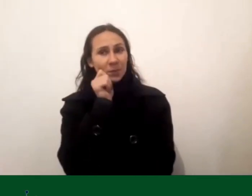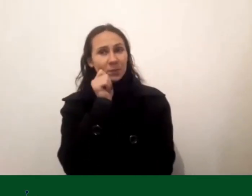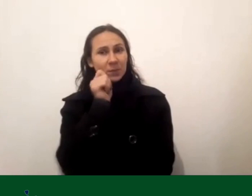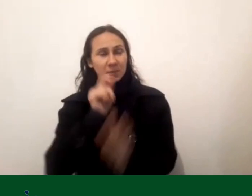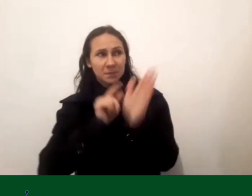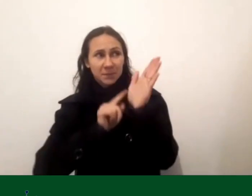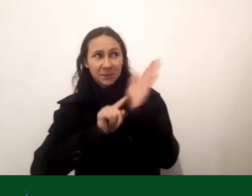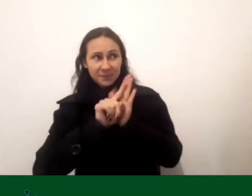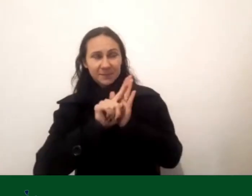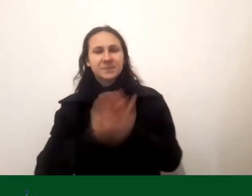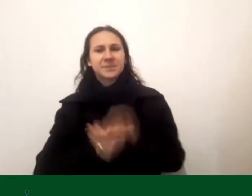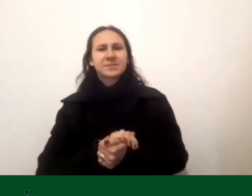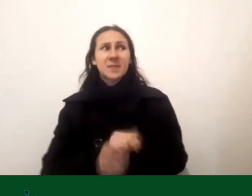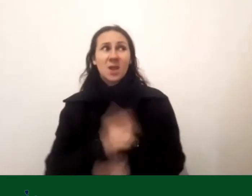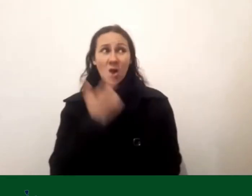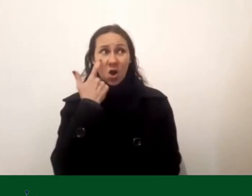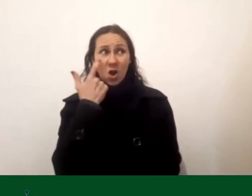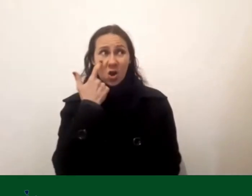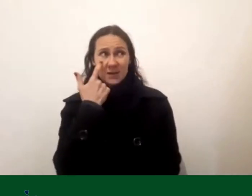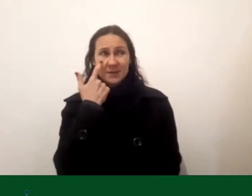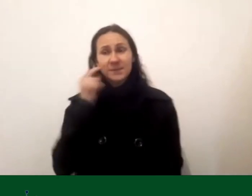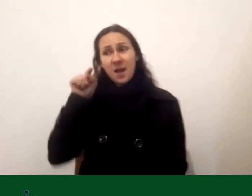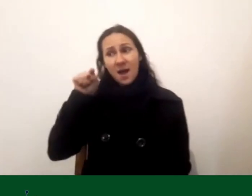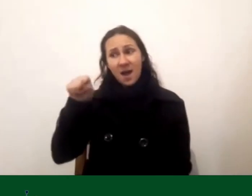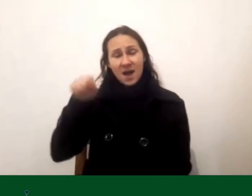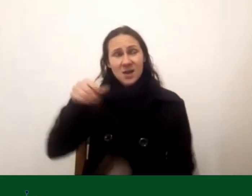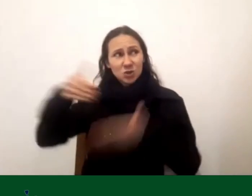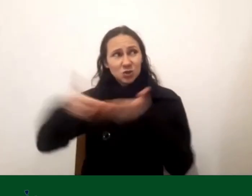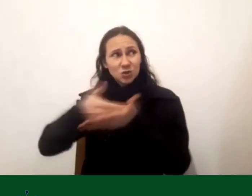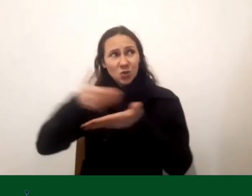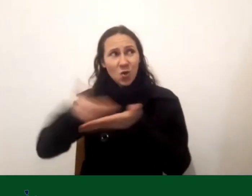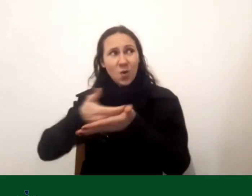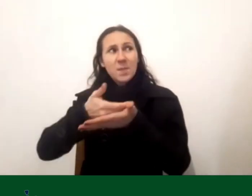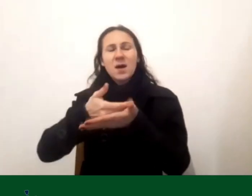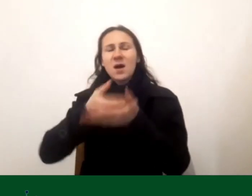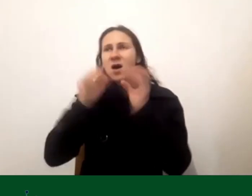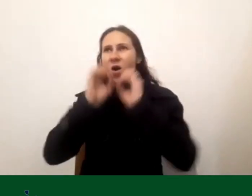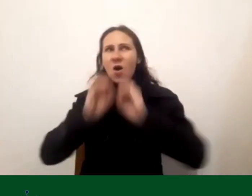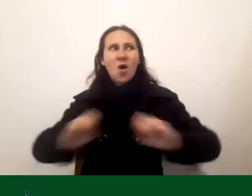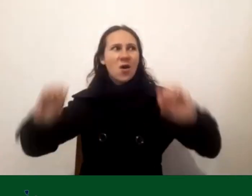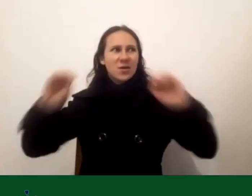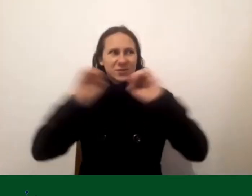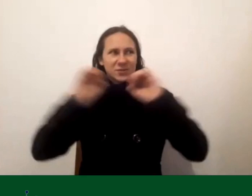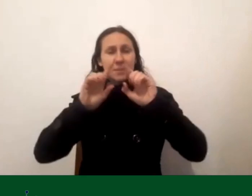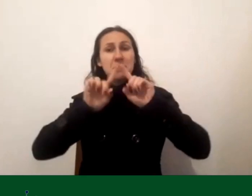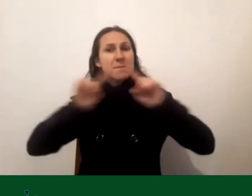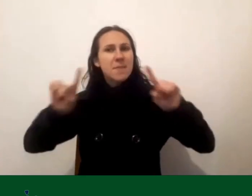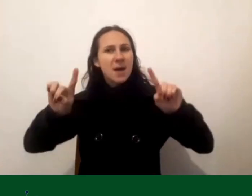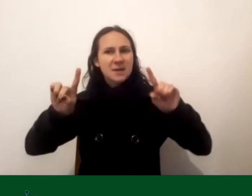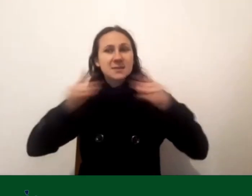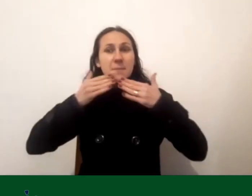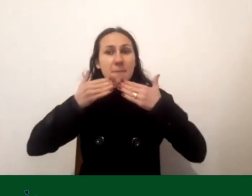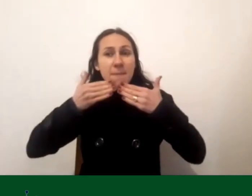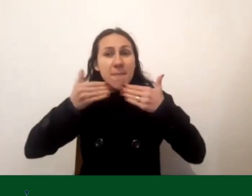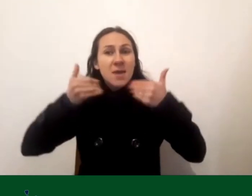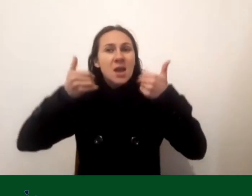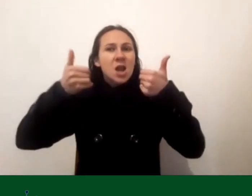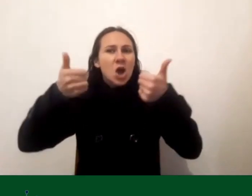essa sopa já está ótima, mas ela ficaria boa mesmo para qualquer um se a gente